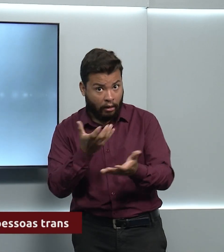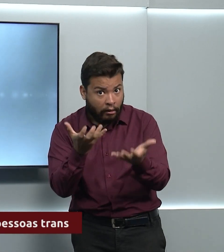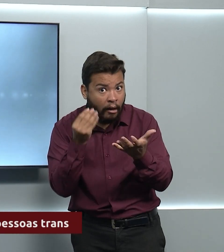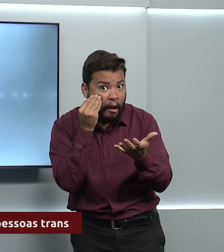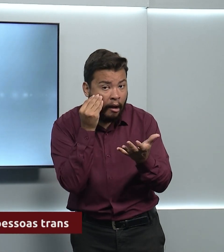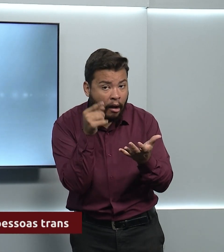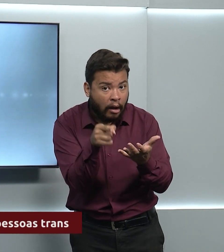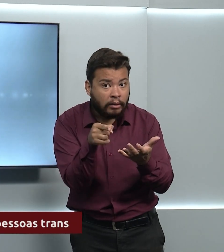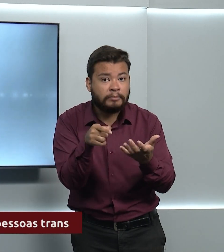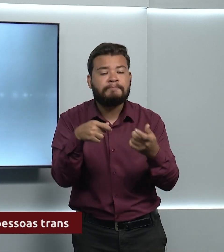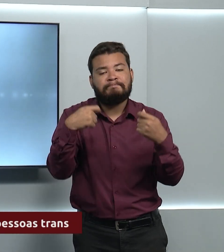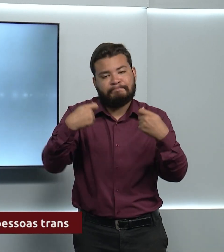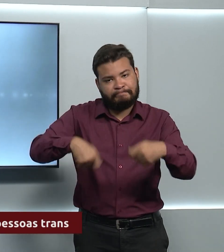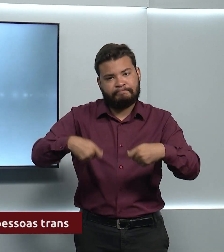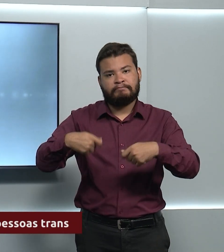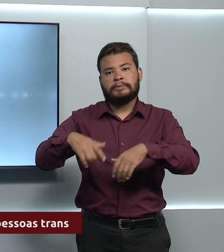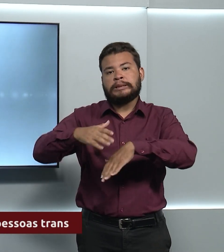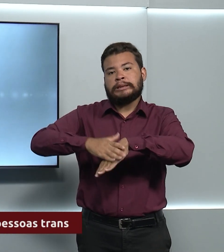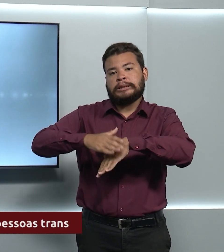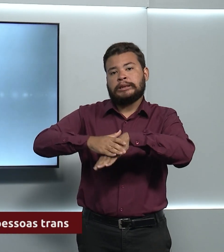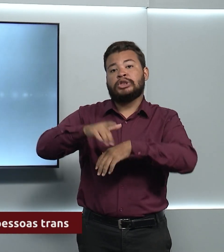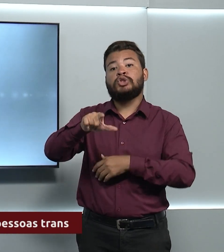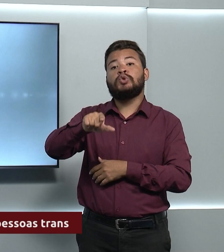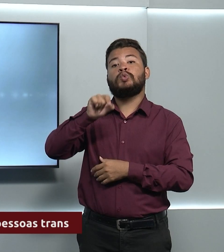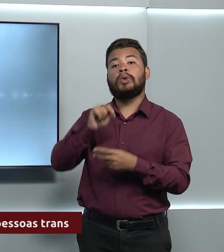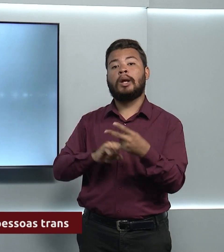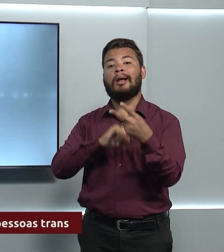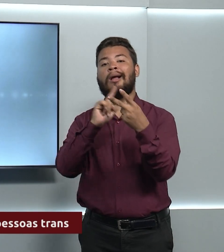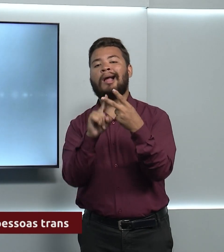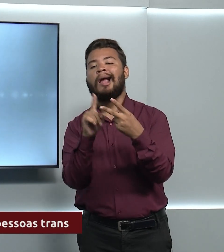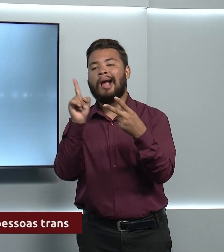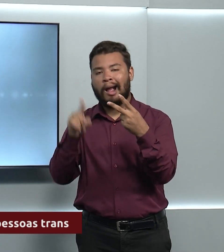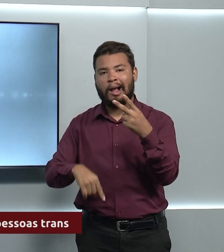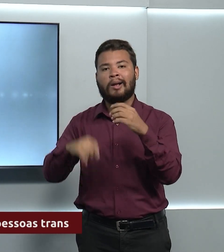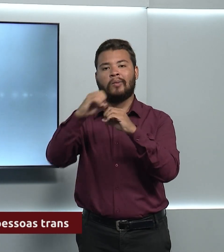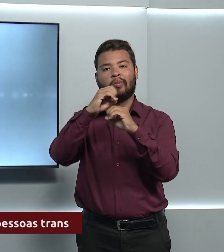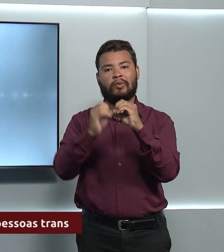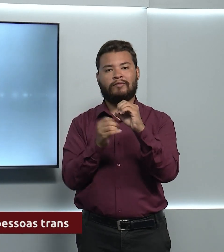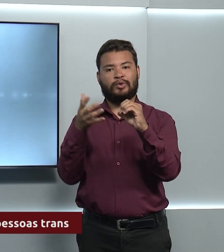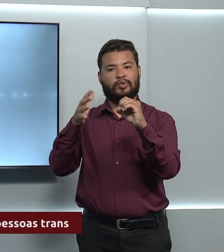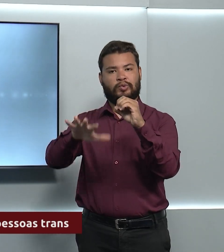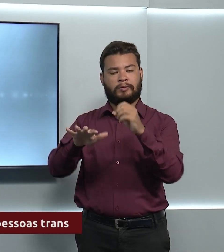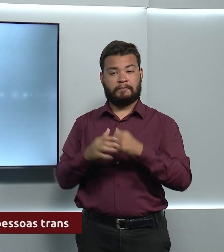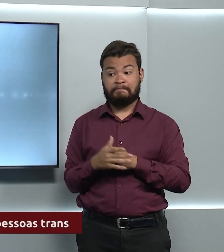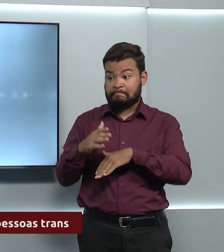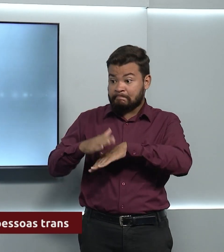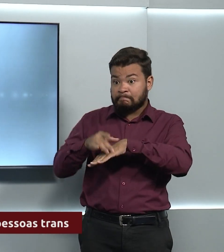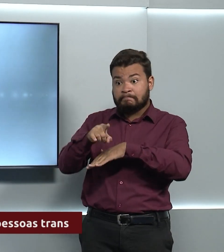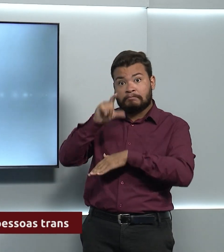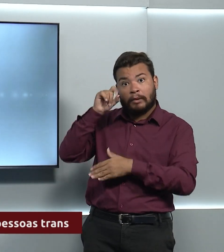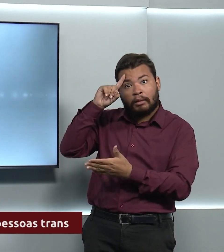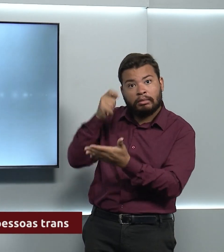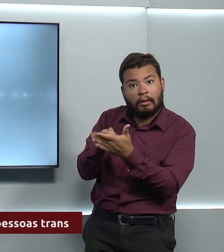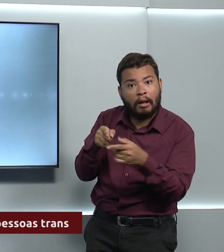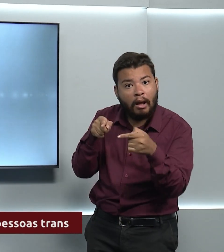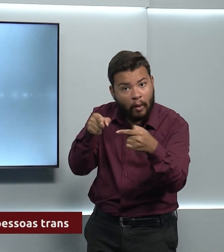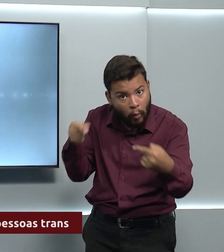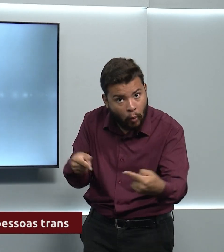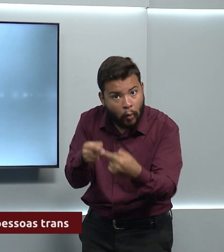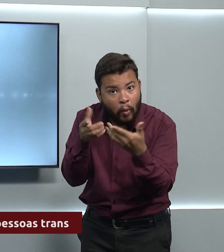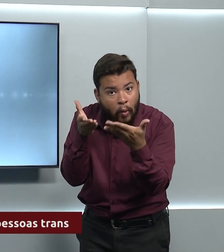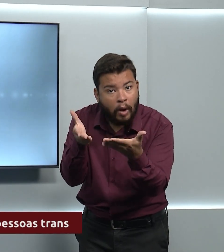a opção pelo programa UFG Inclui. Ao fazer a opção pelo programa UFG Inclui, ela